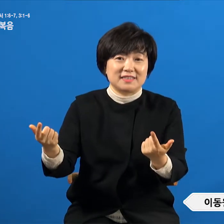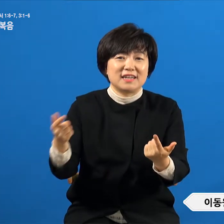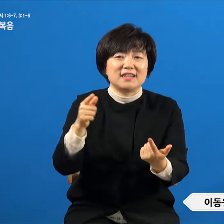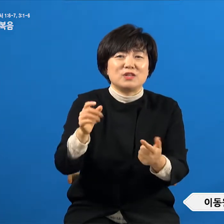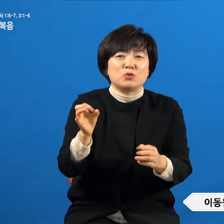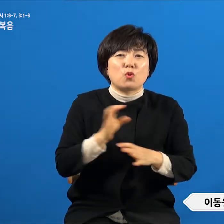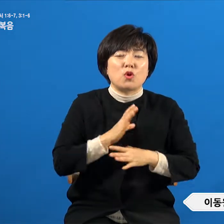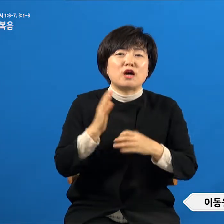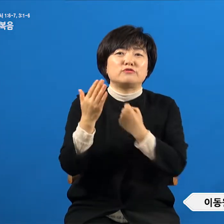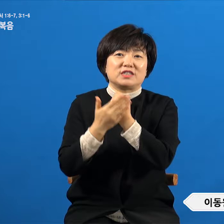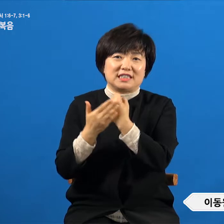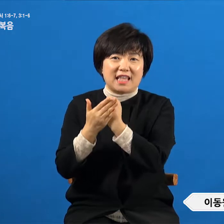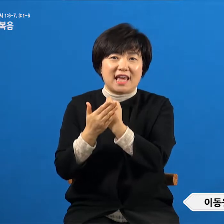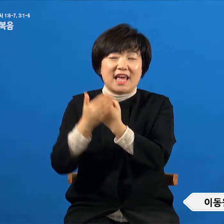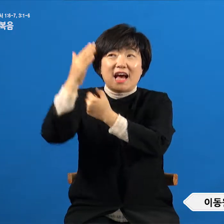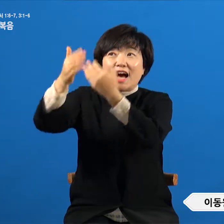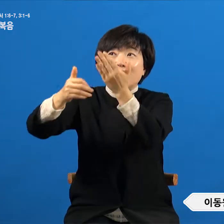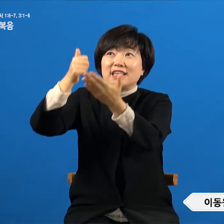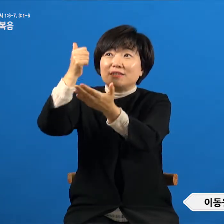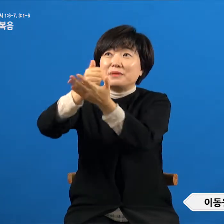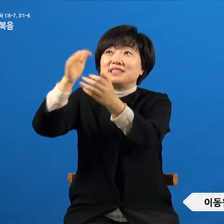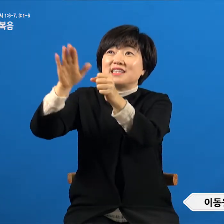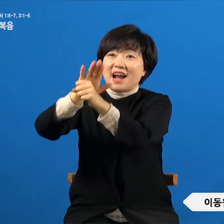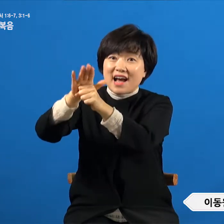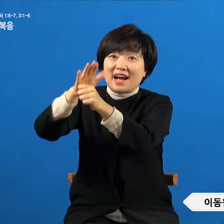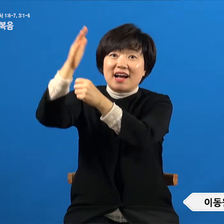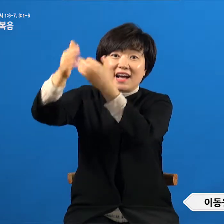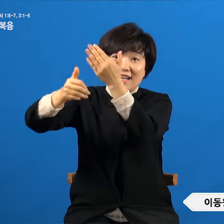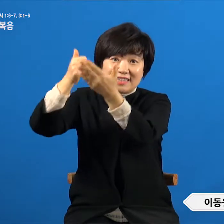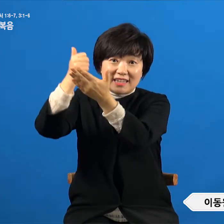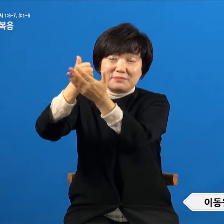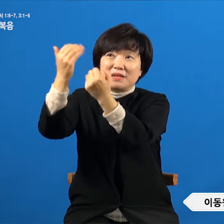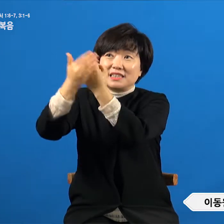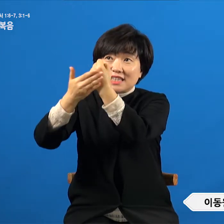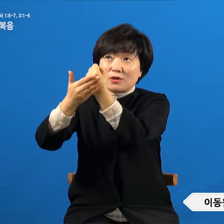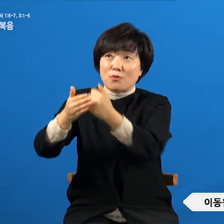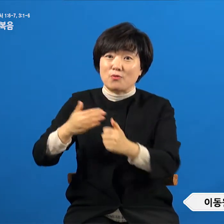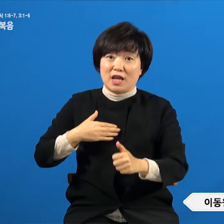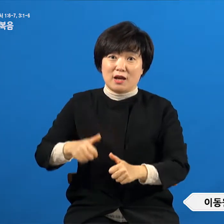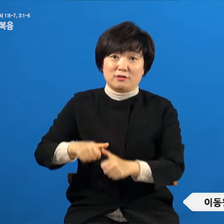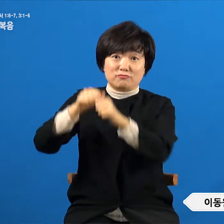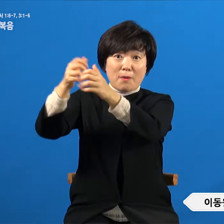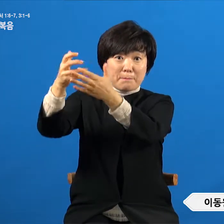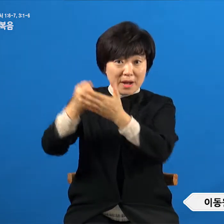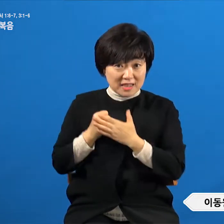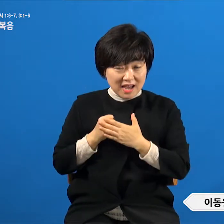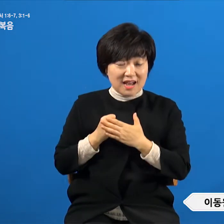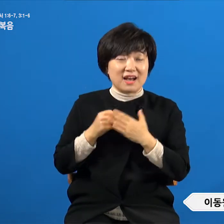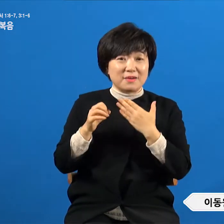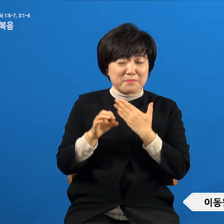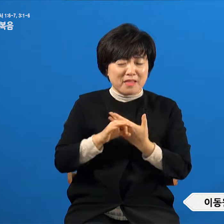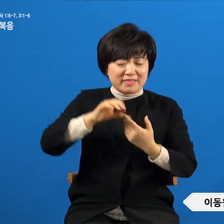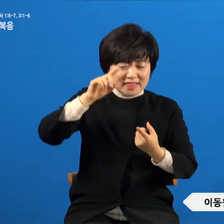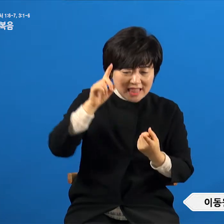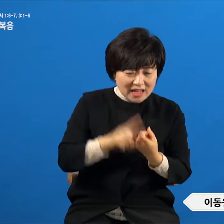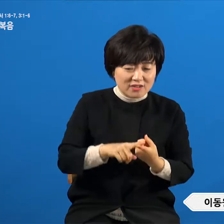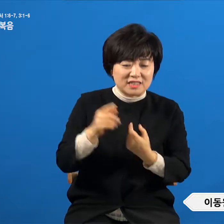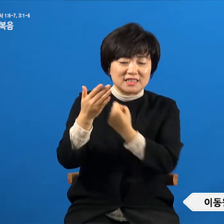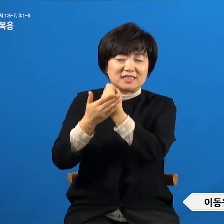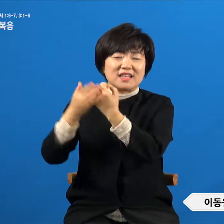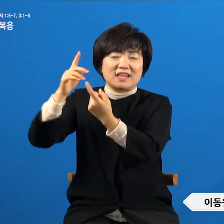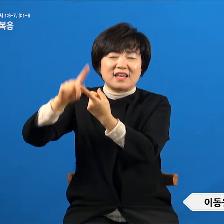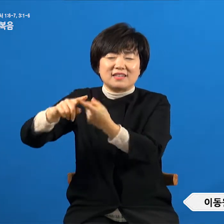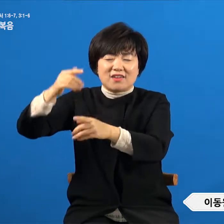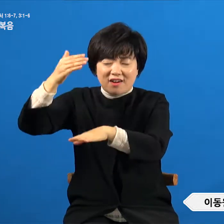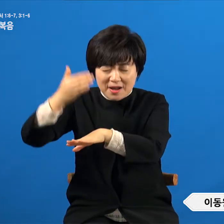이 놀라운 은혜, 일방적인 하나님의 사랑, 그 은혜로 구원을 받은 자라면 우리는 당연히 그 은혜에